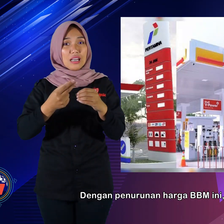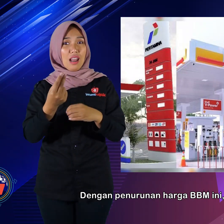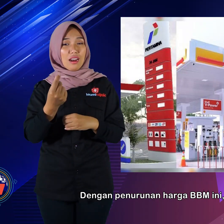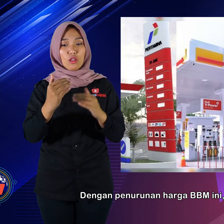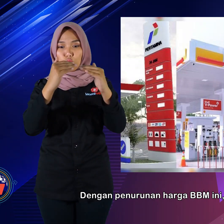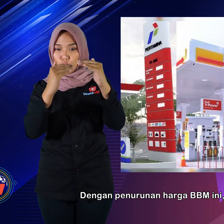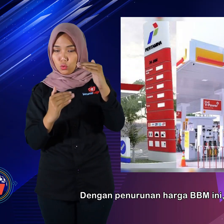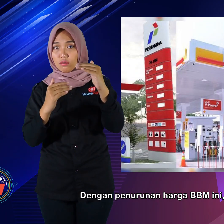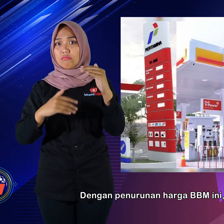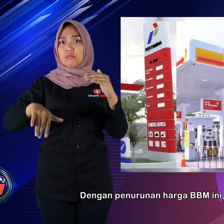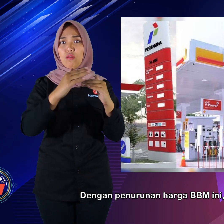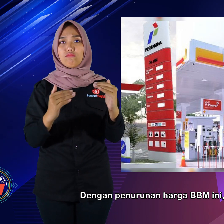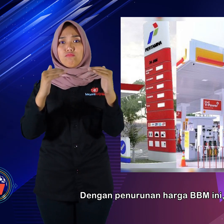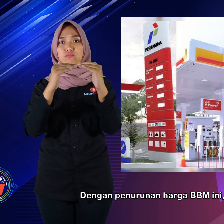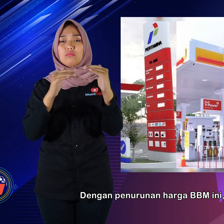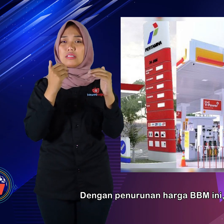Dengan penurunan harga BBM ini,